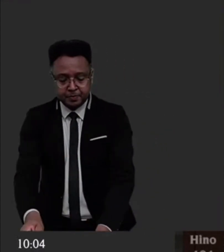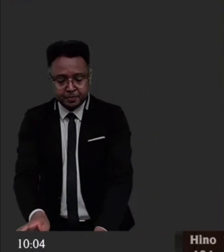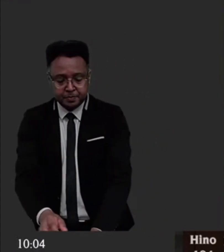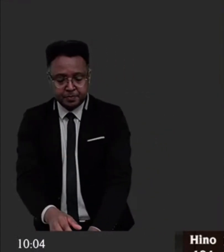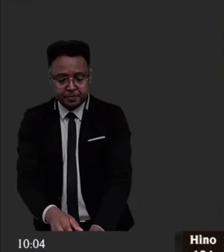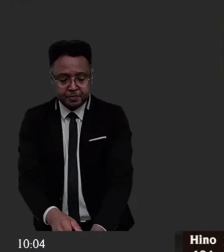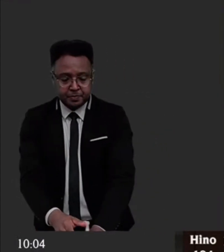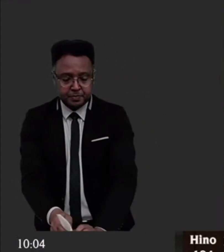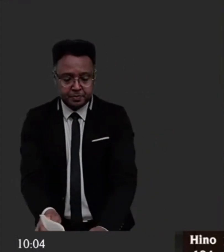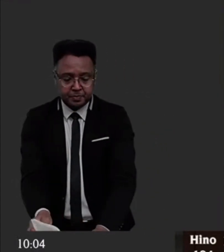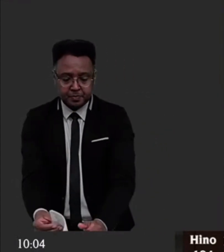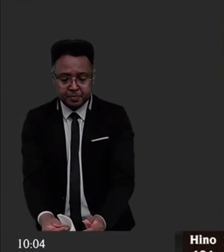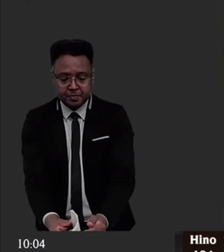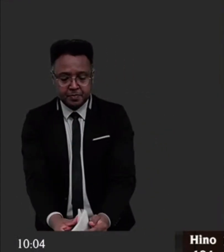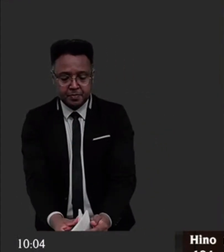194.